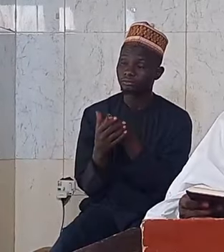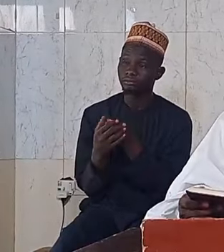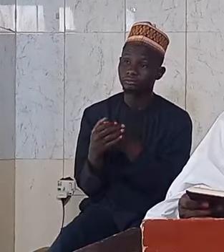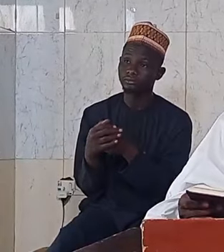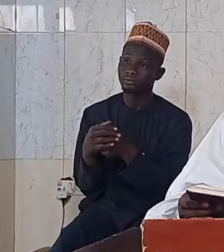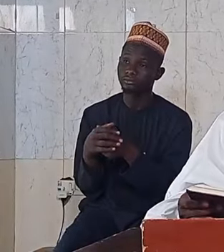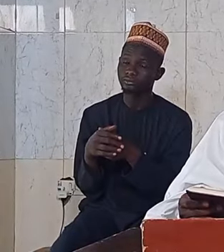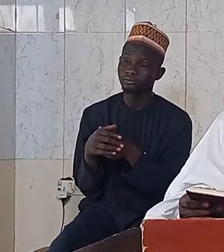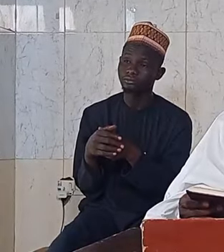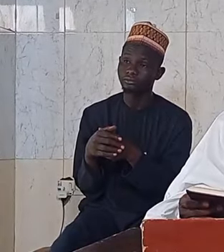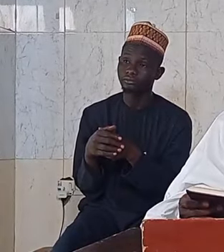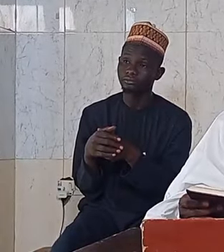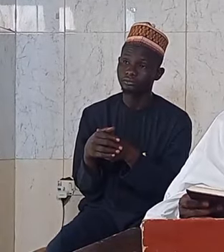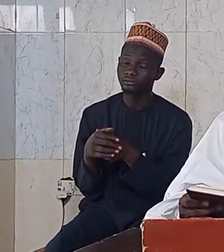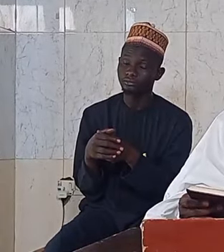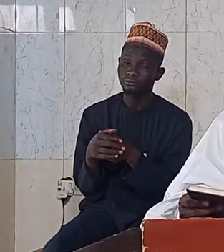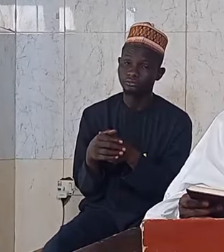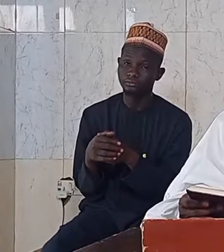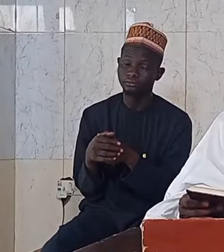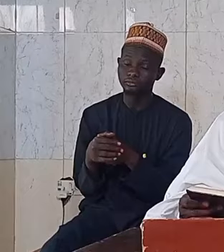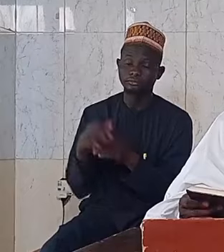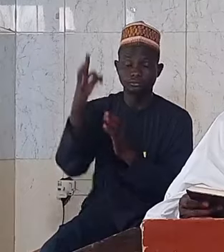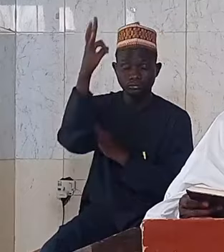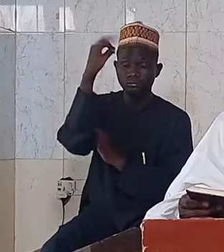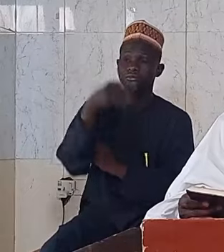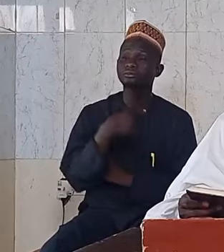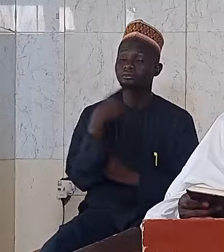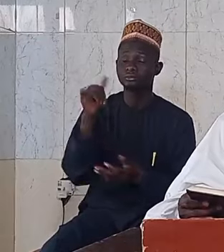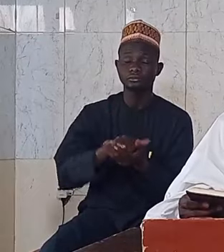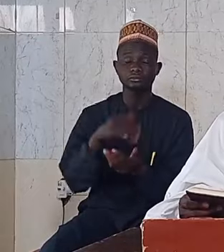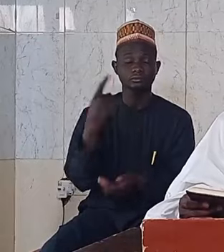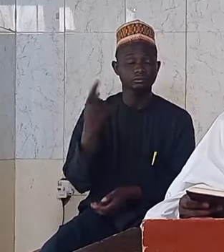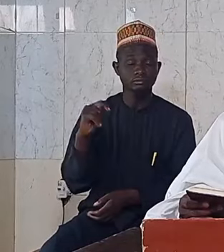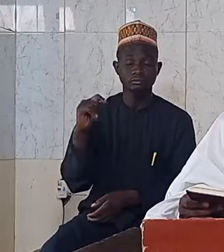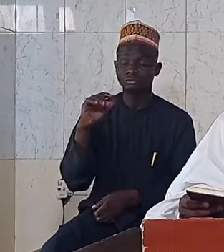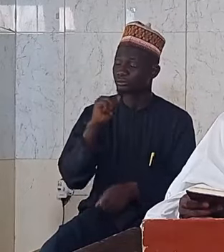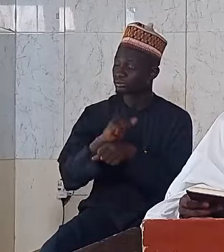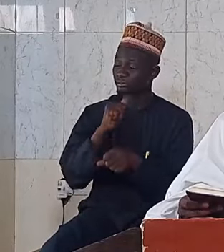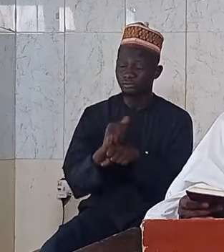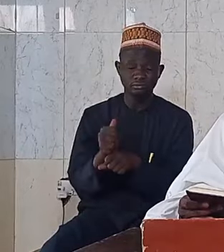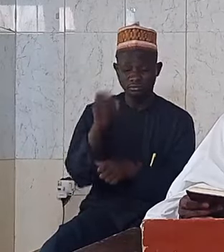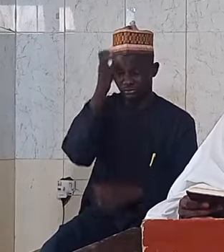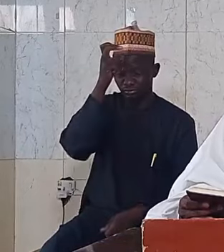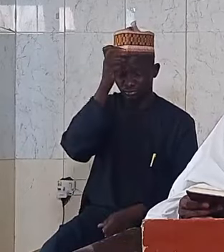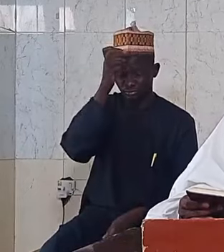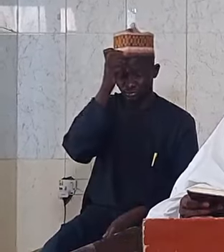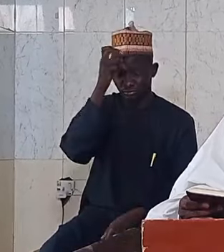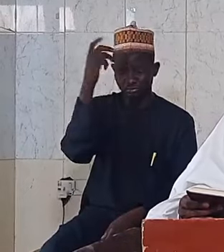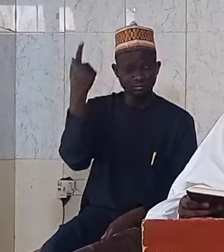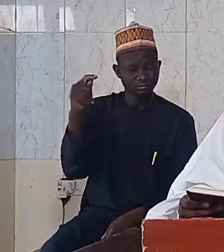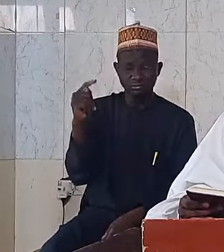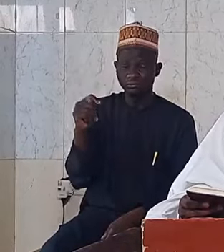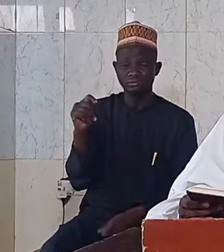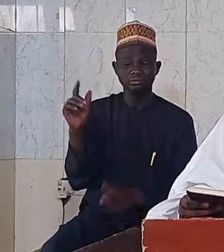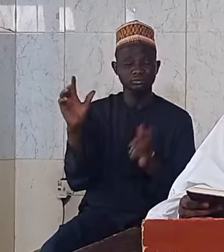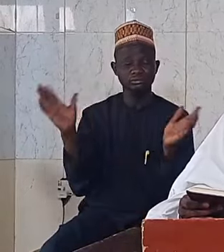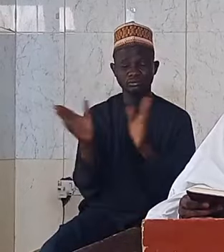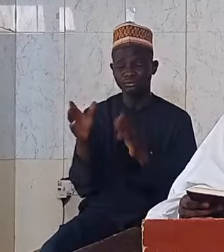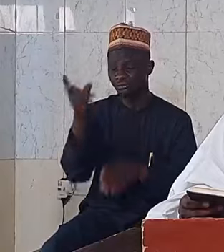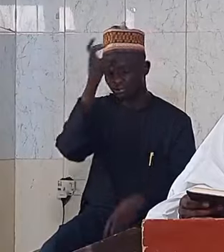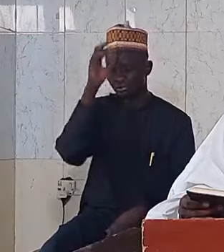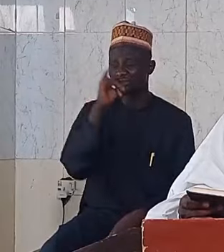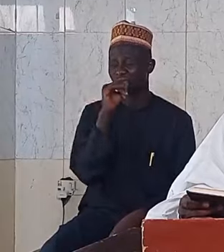Allah to Allah madauke ce inna kaida ash-shaytani kana dha'ifa dan ya ƙara bada courage da ƙarfin